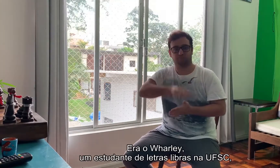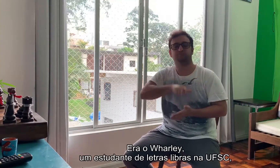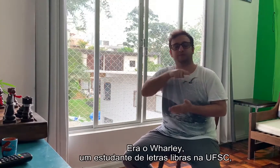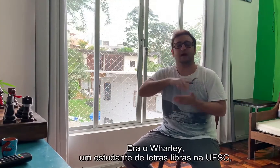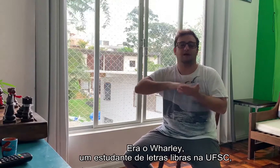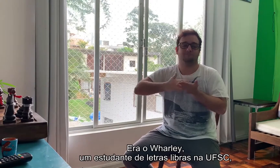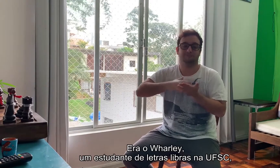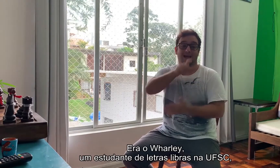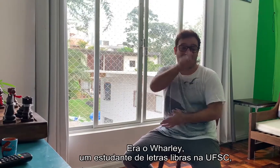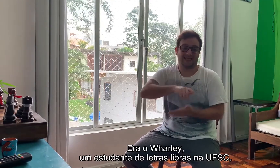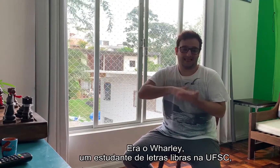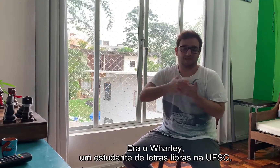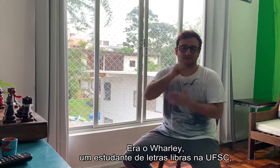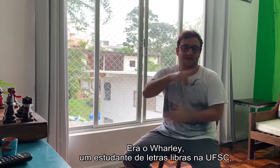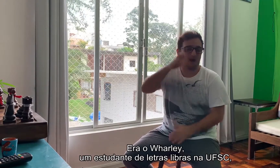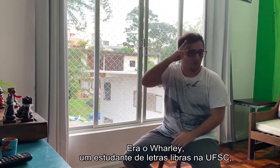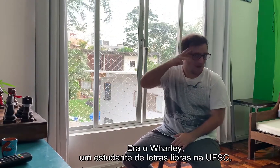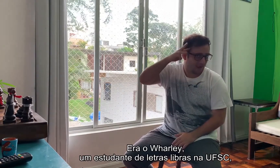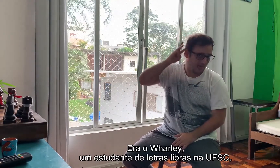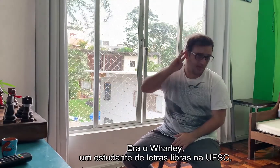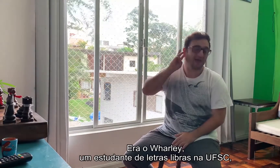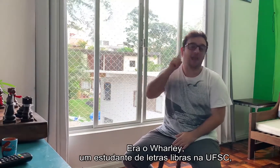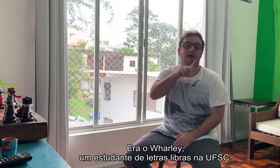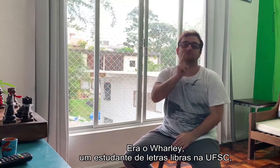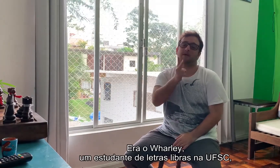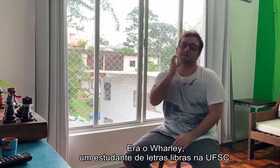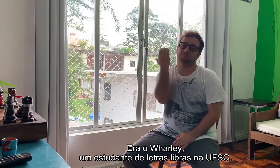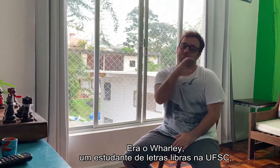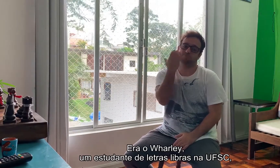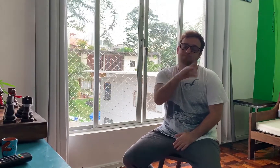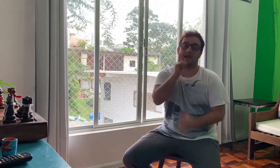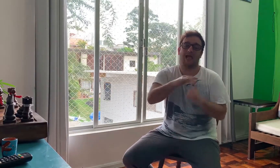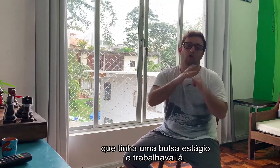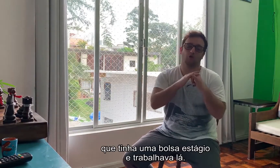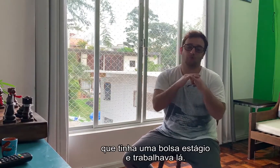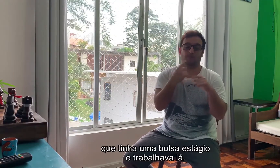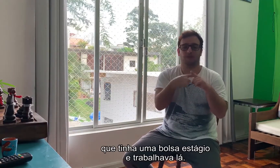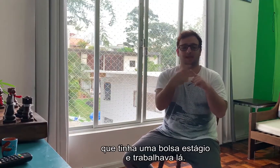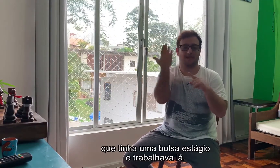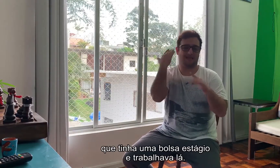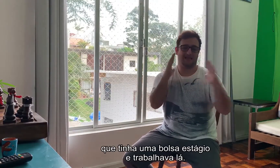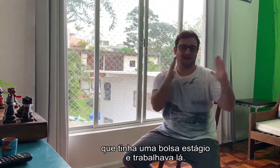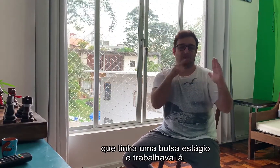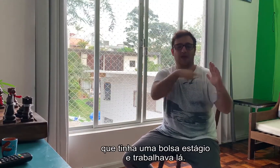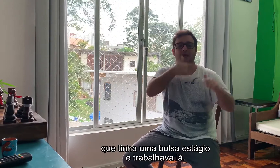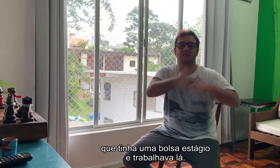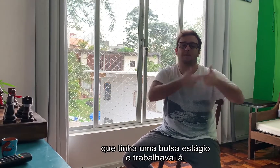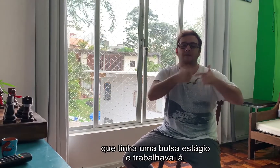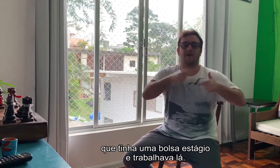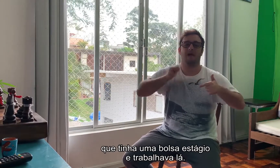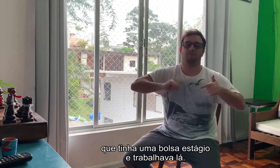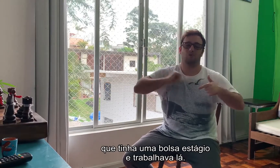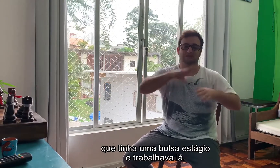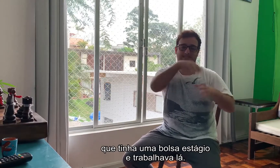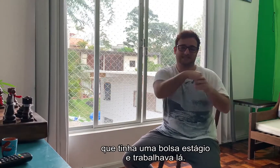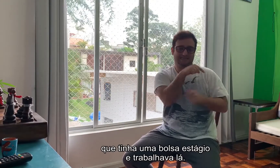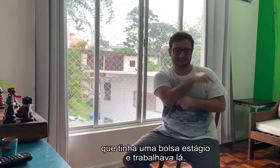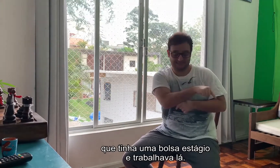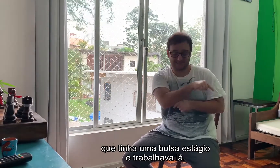o ero a lei um estudante de letras libras na UFSC o que tinha uma bolsa de estágio e trabalhava